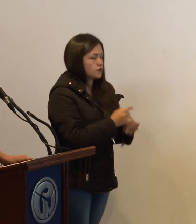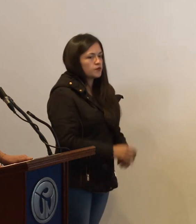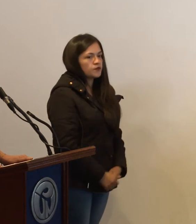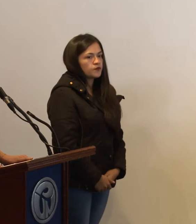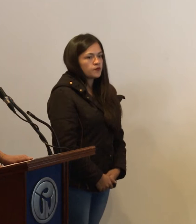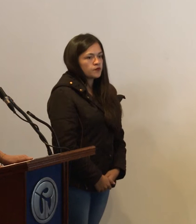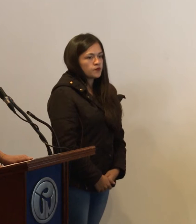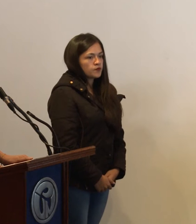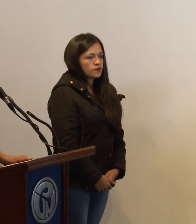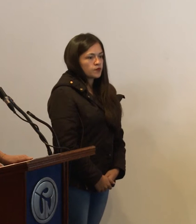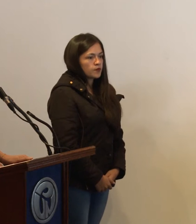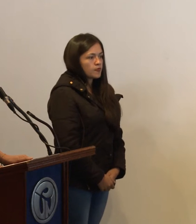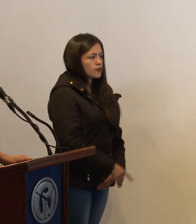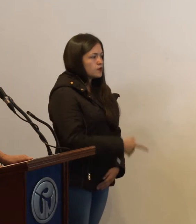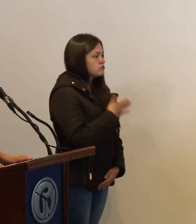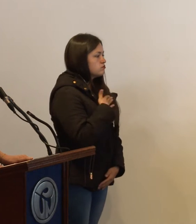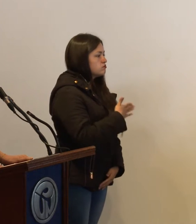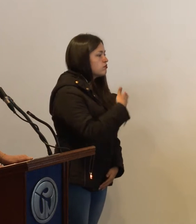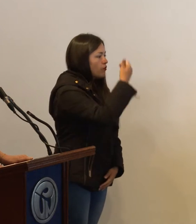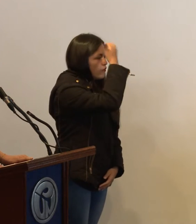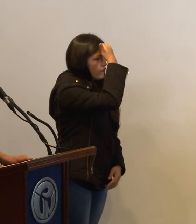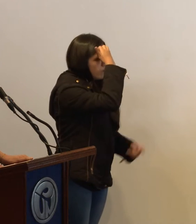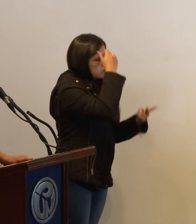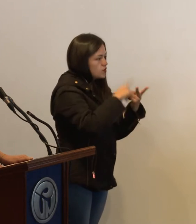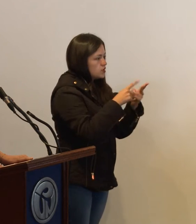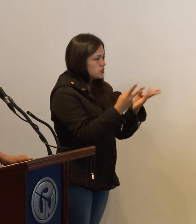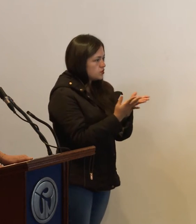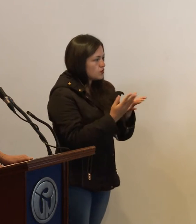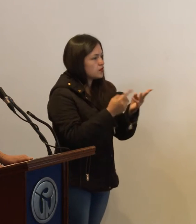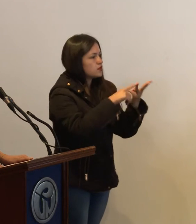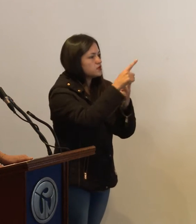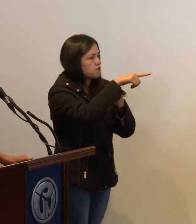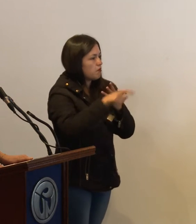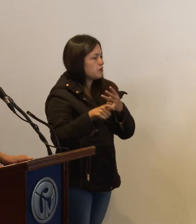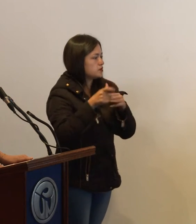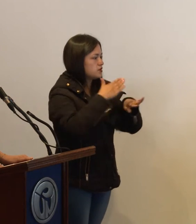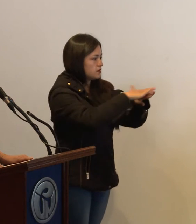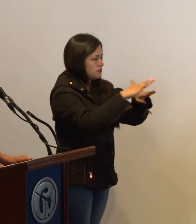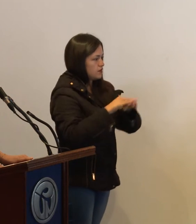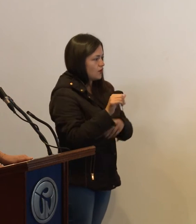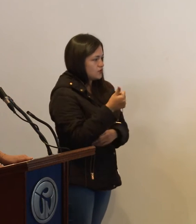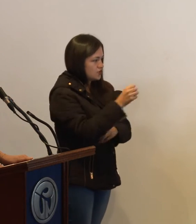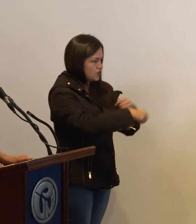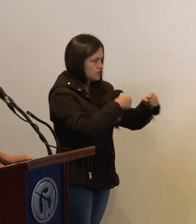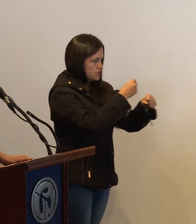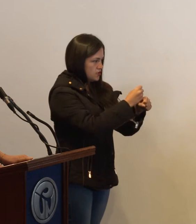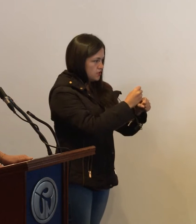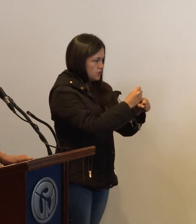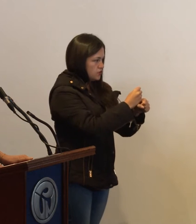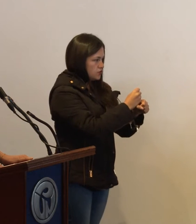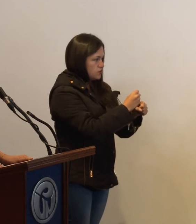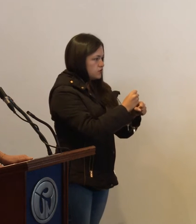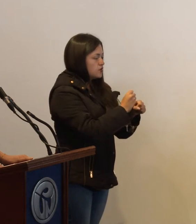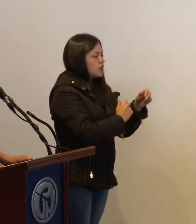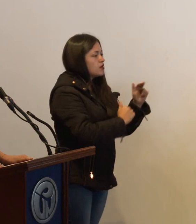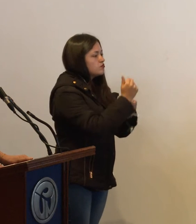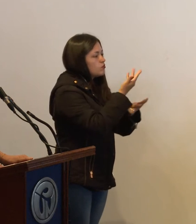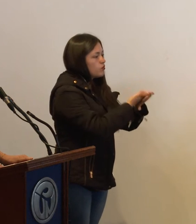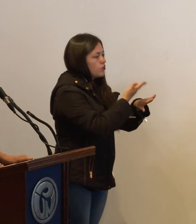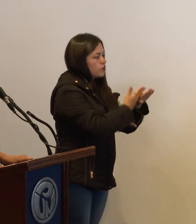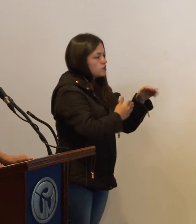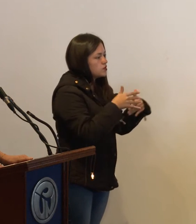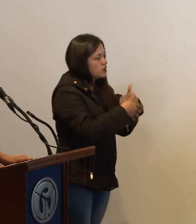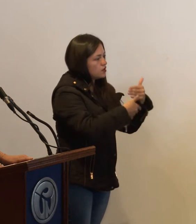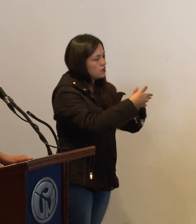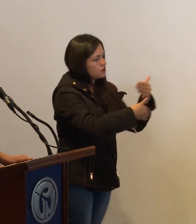Nacional. Apreciados profesores, estudiantes, invitados a la celebración de los 10 años de la creación, puesta en marcha y desarrollo